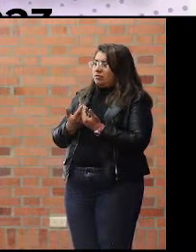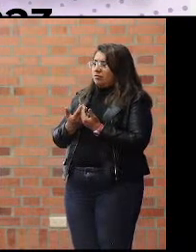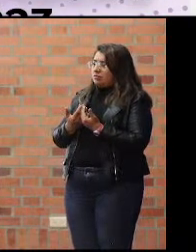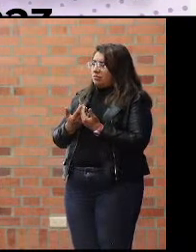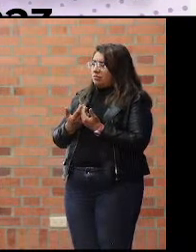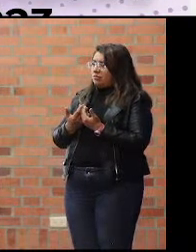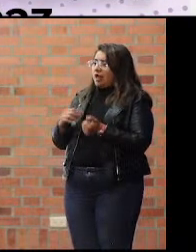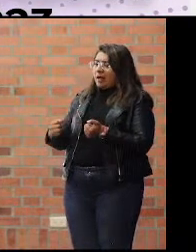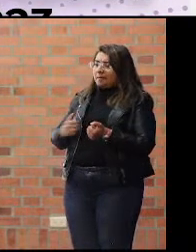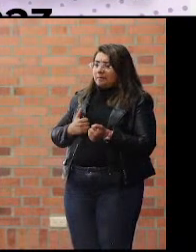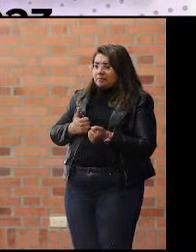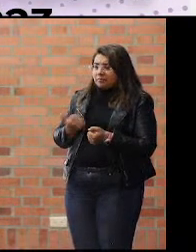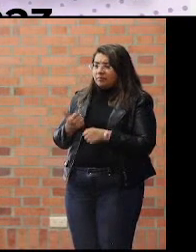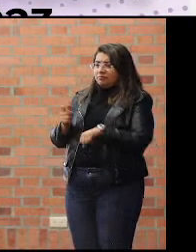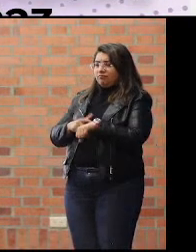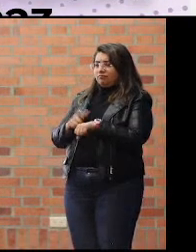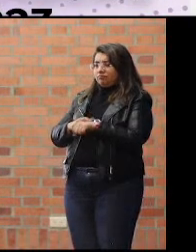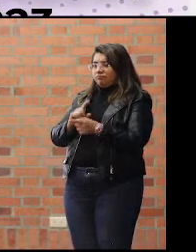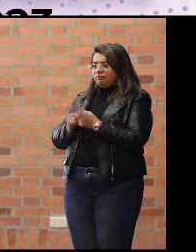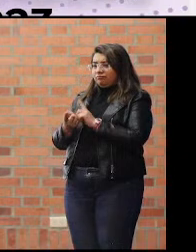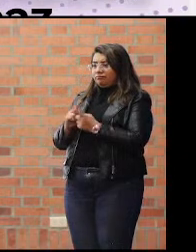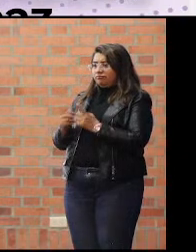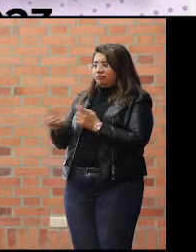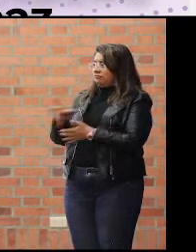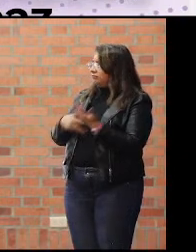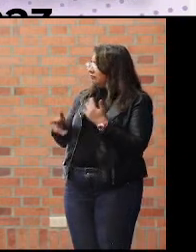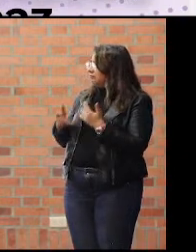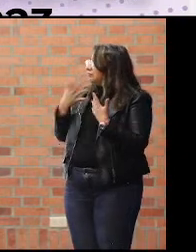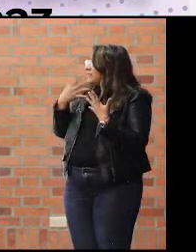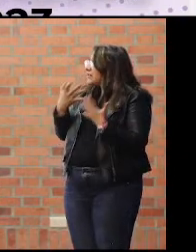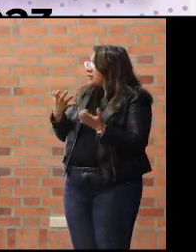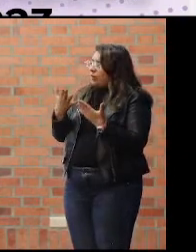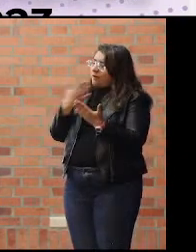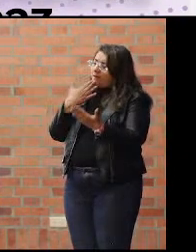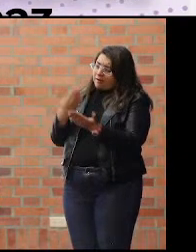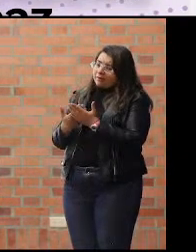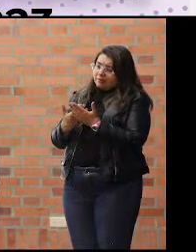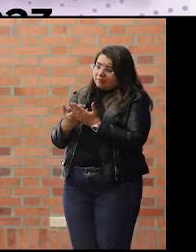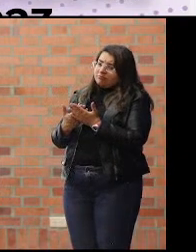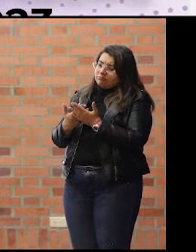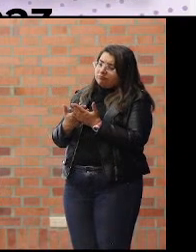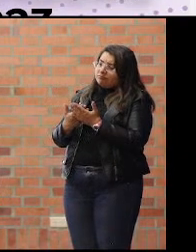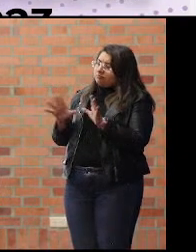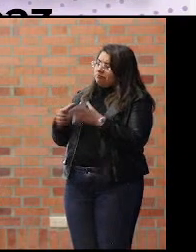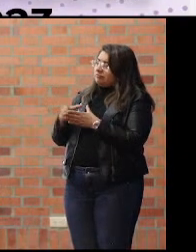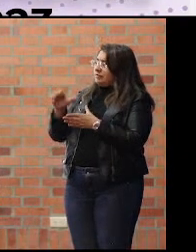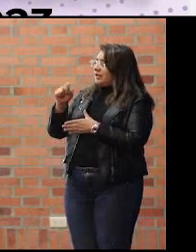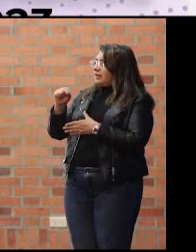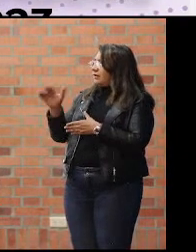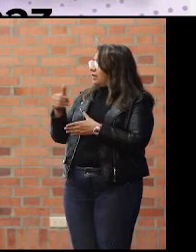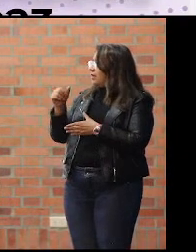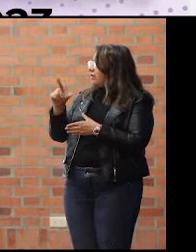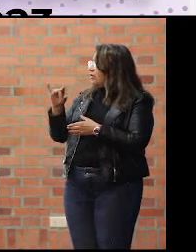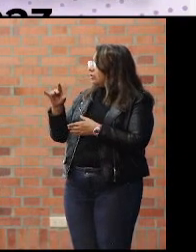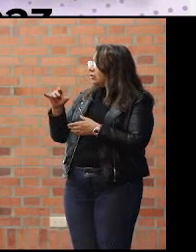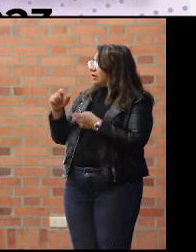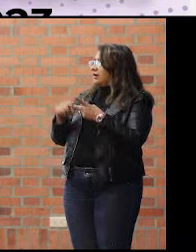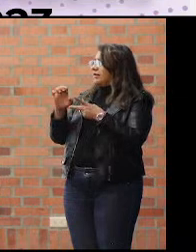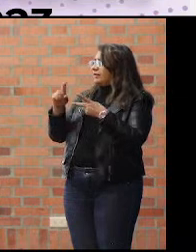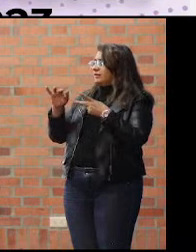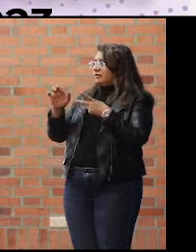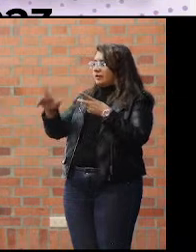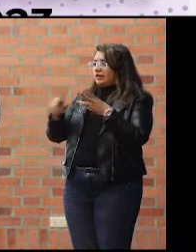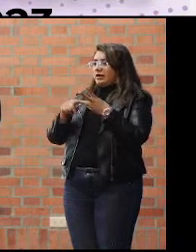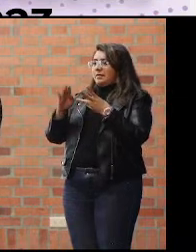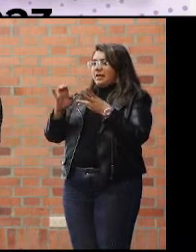aprovechar ese entusiasmo y por eso quiero darle las gracias Ana Lucía a Mercedes a Cristina